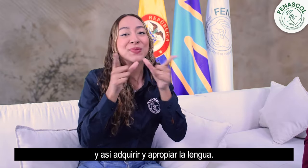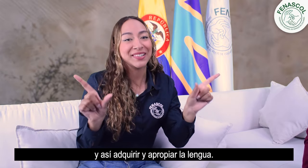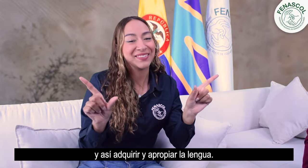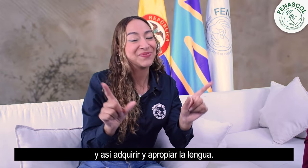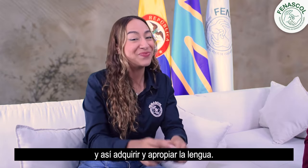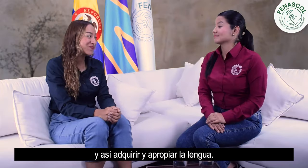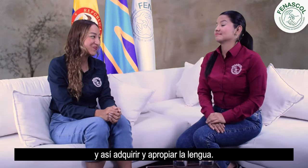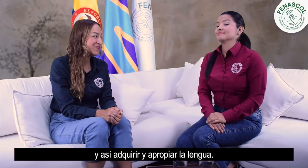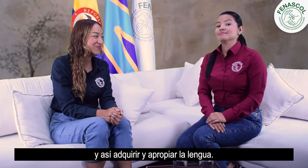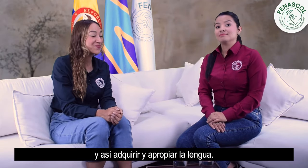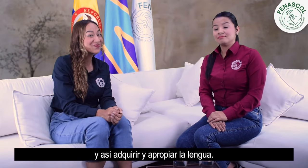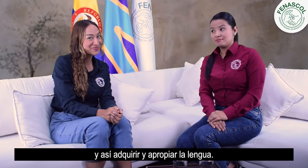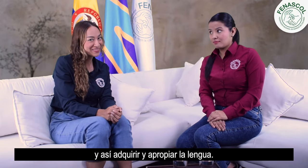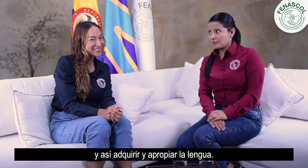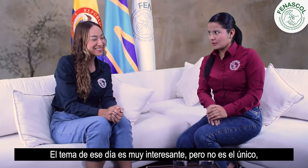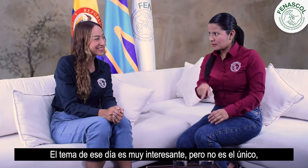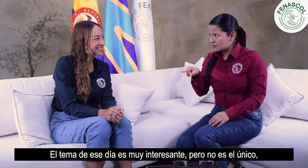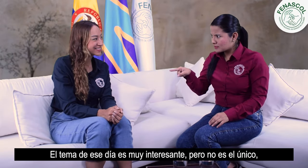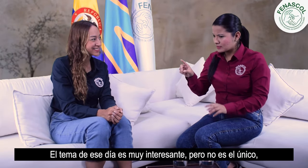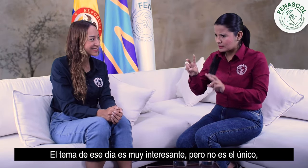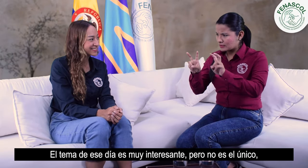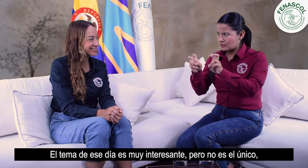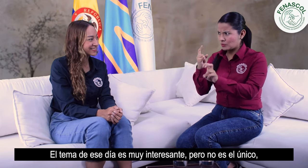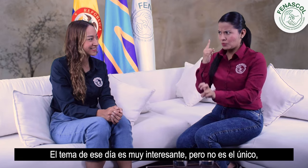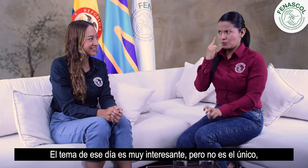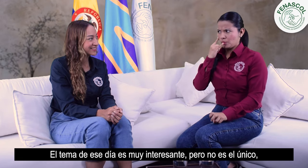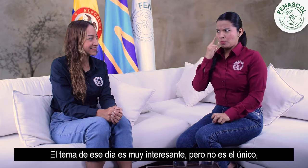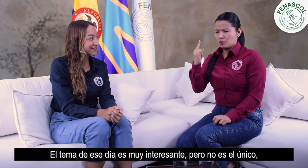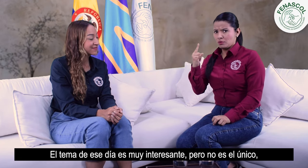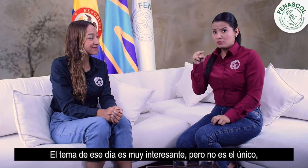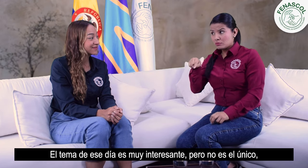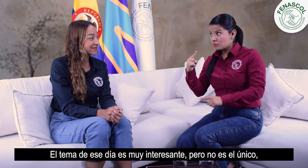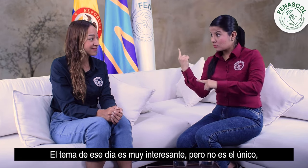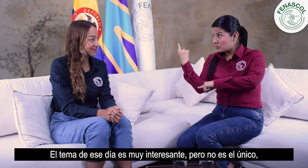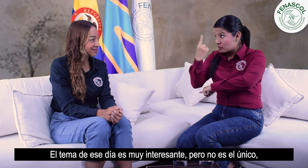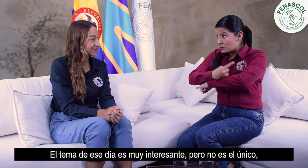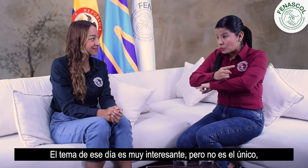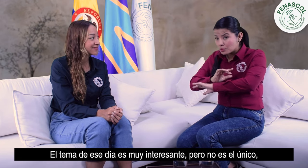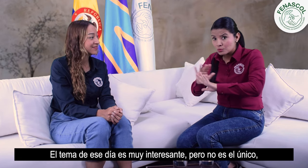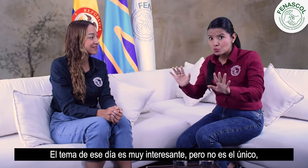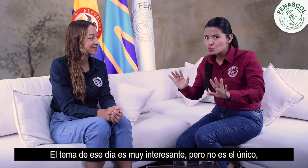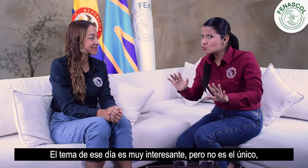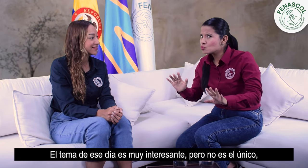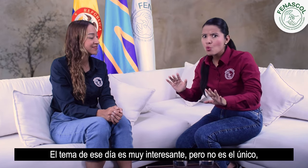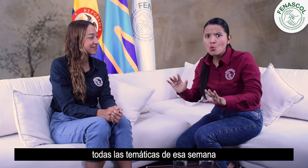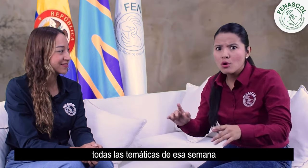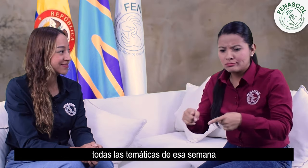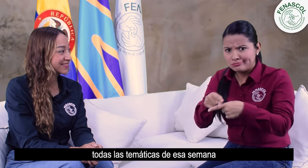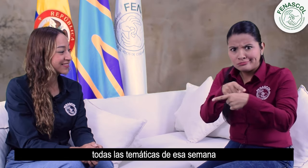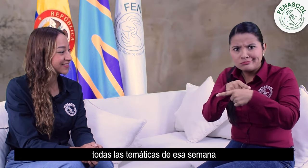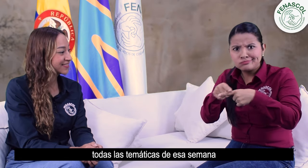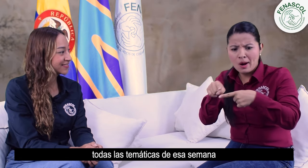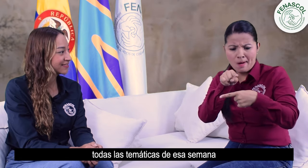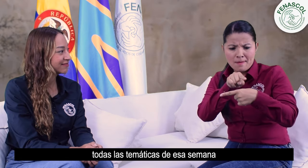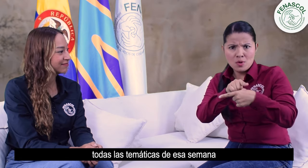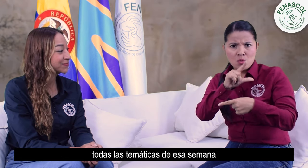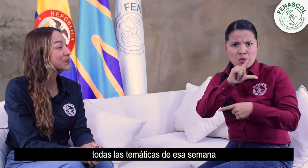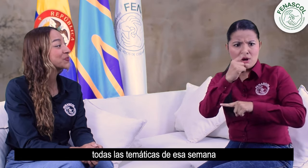y apropiar la lengua. El tema de ese día es muy interesante, pero no es el único. Todas las temáticas de esa semana,